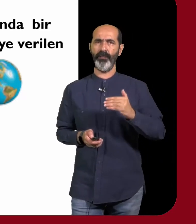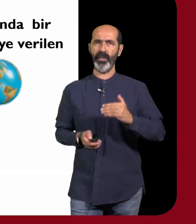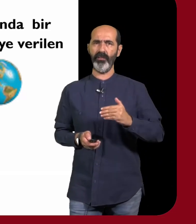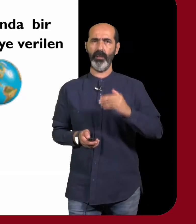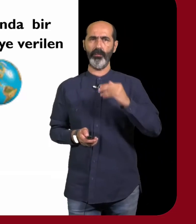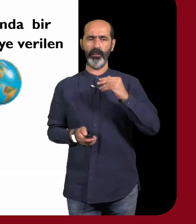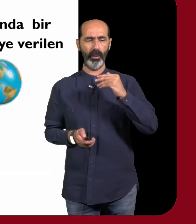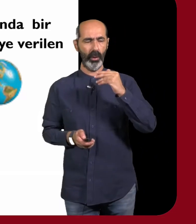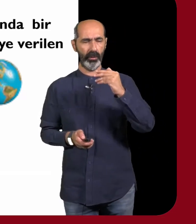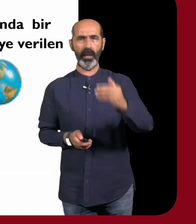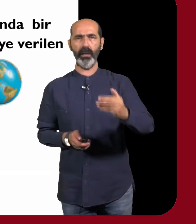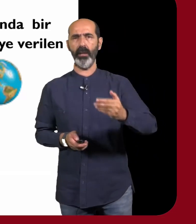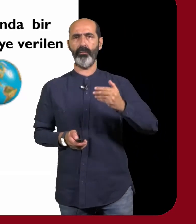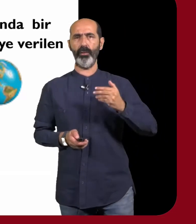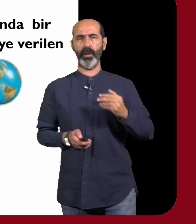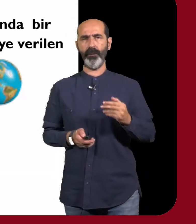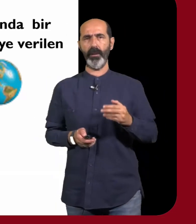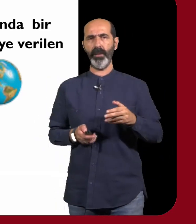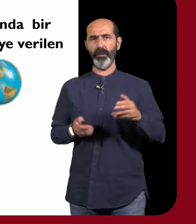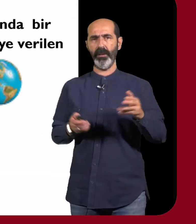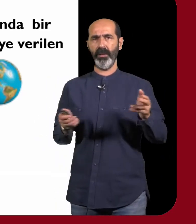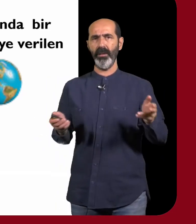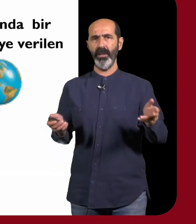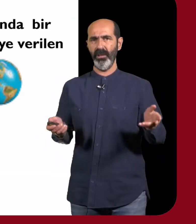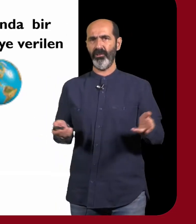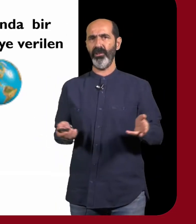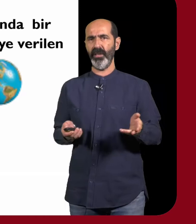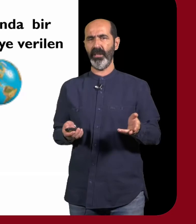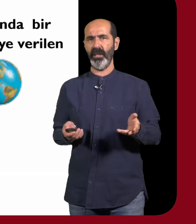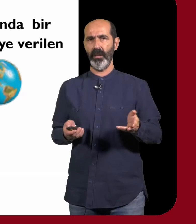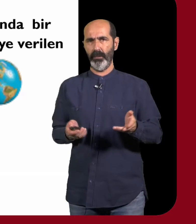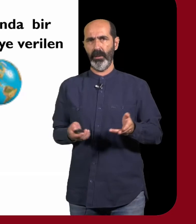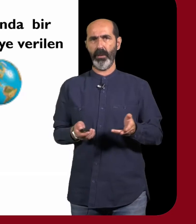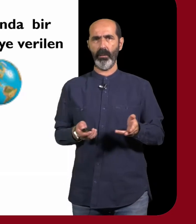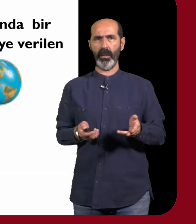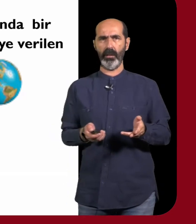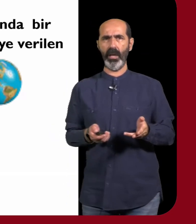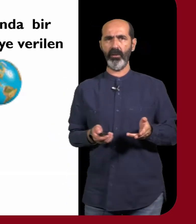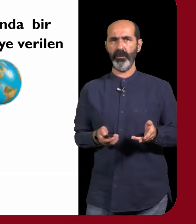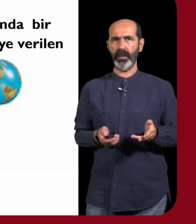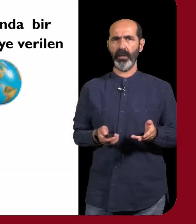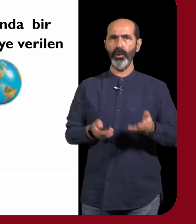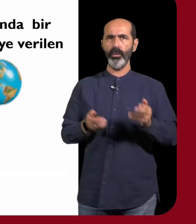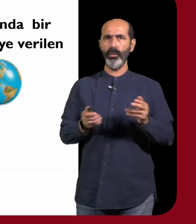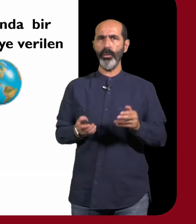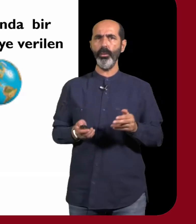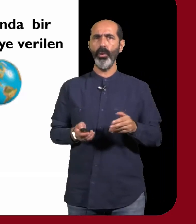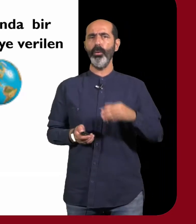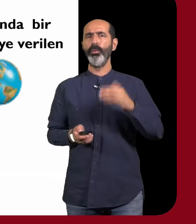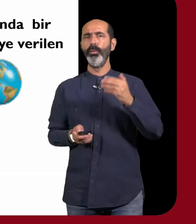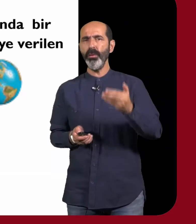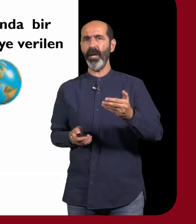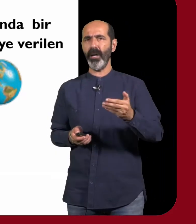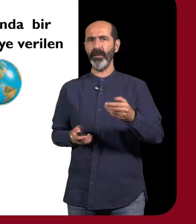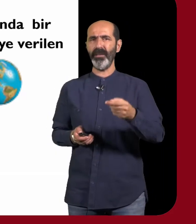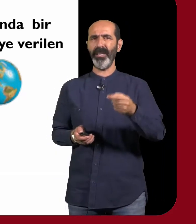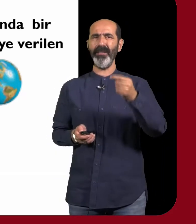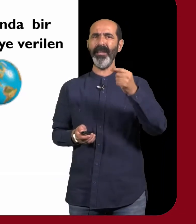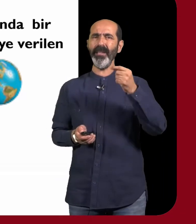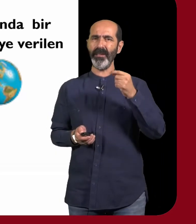üzerinden hafifçe geçelim Çünkü tarihleri ve birbirinin içindeki bilimler olarak karşımıza girip gün